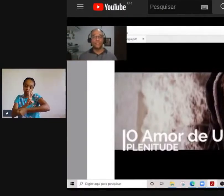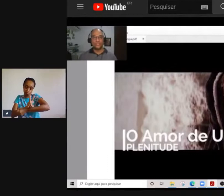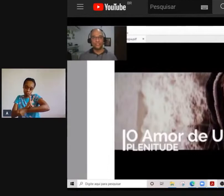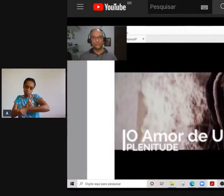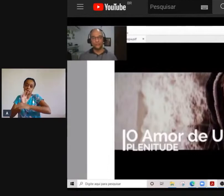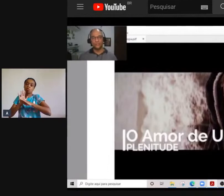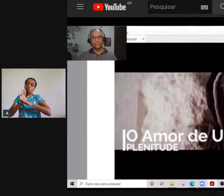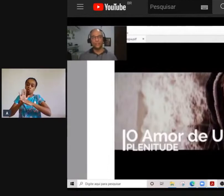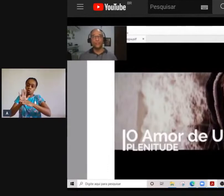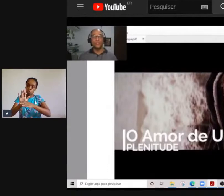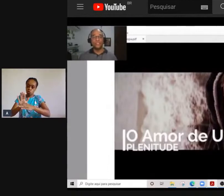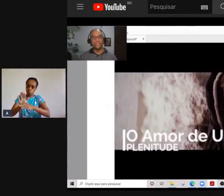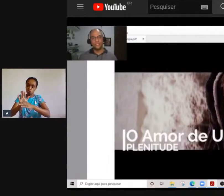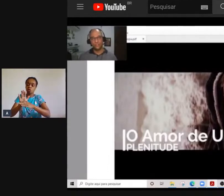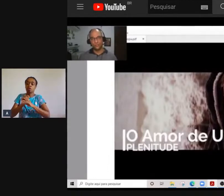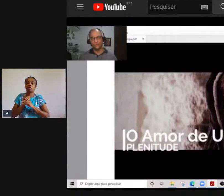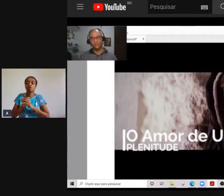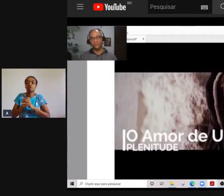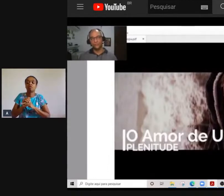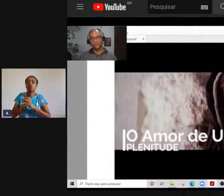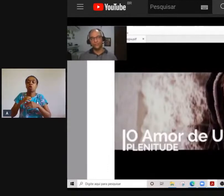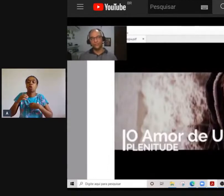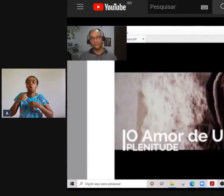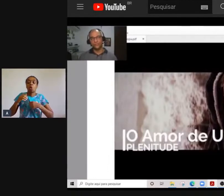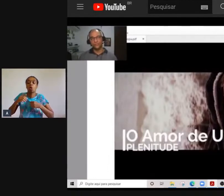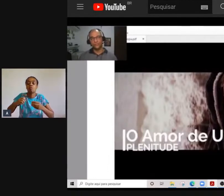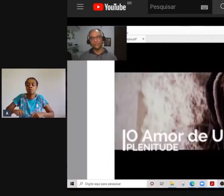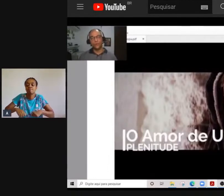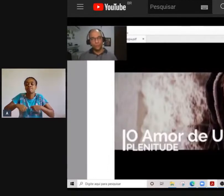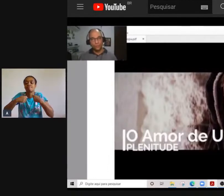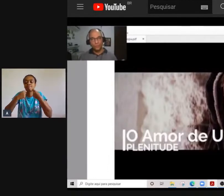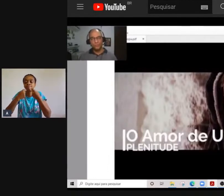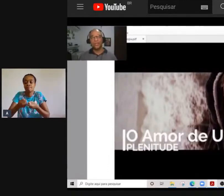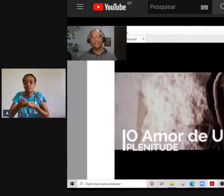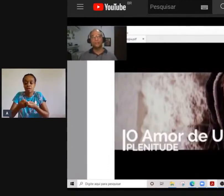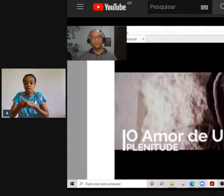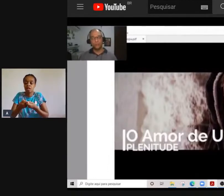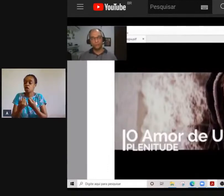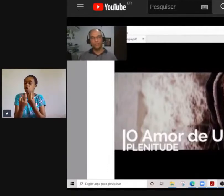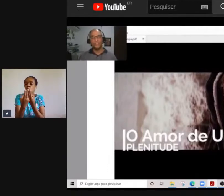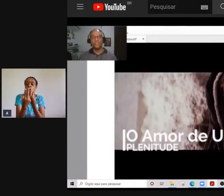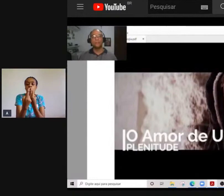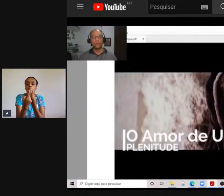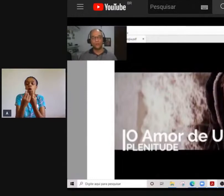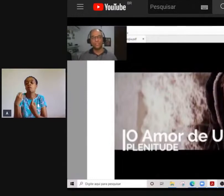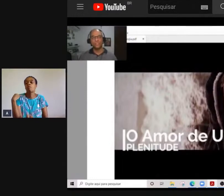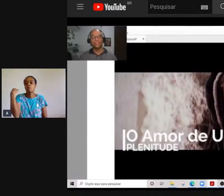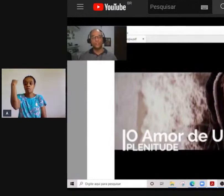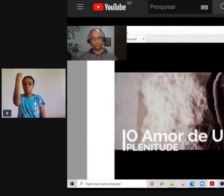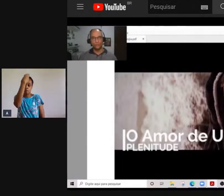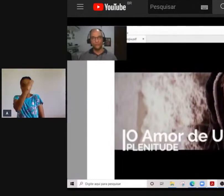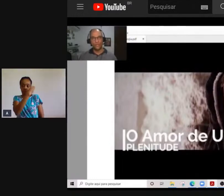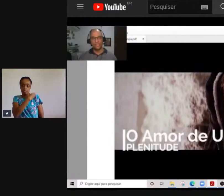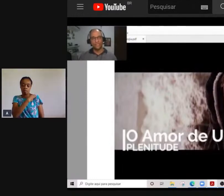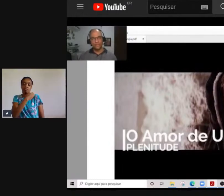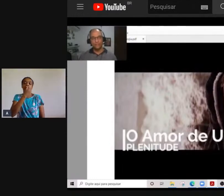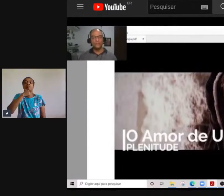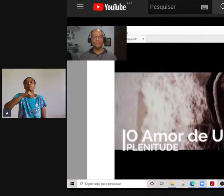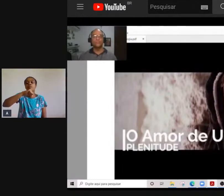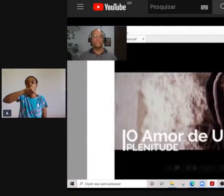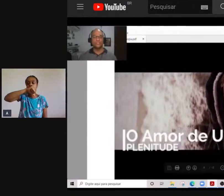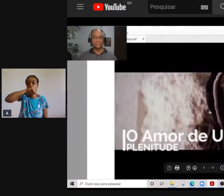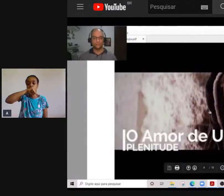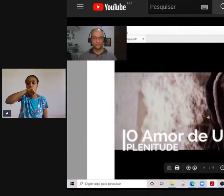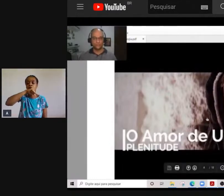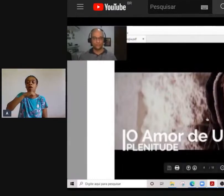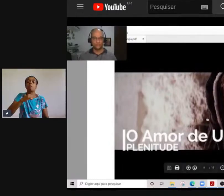o protegeu, e o vestiu, como uma mãe bondosa e amorosa o faz. Vamos